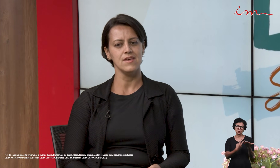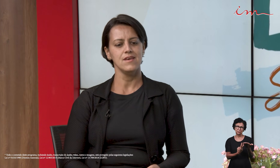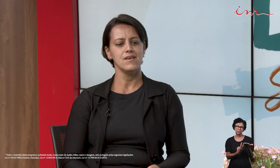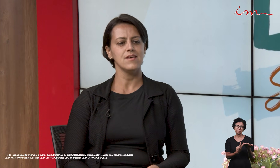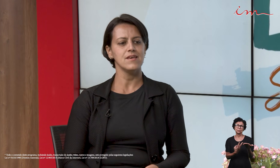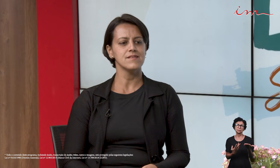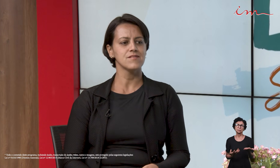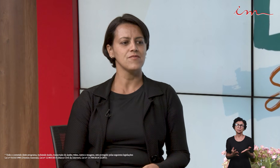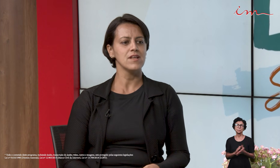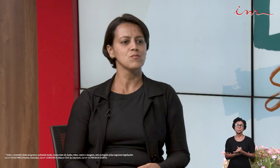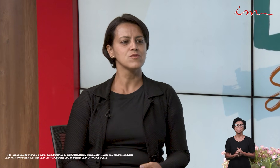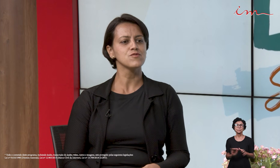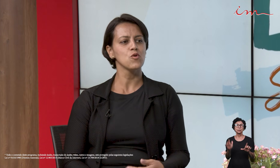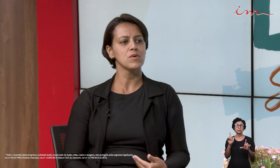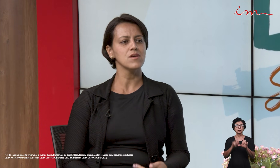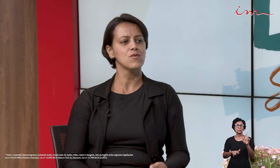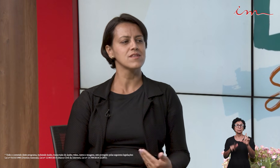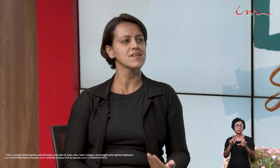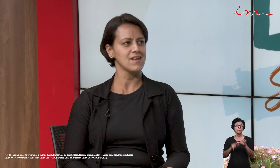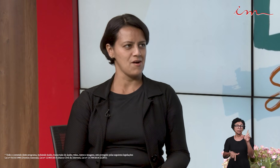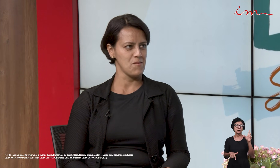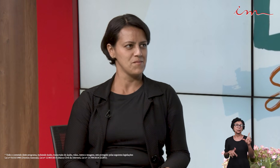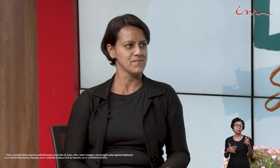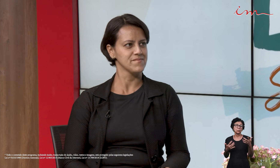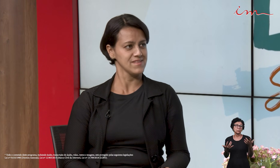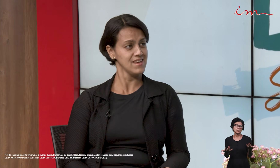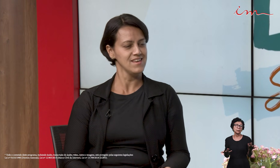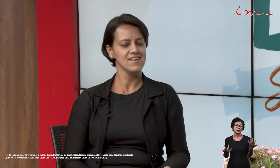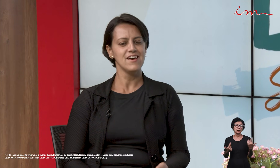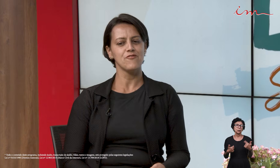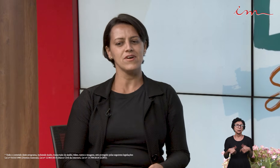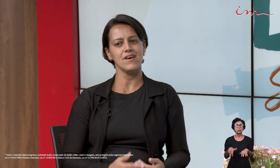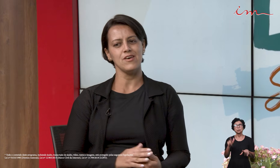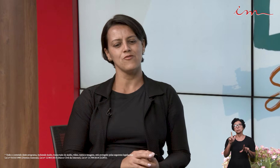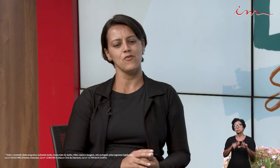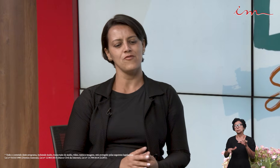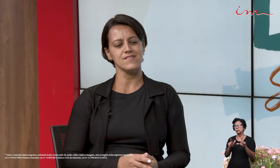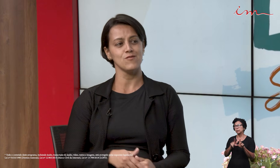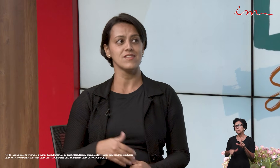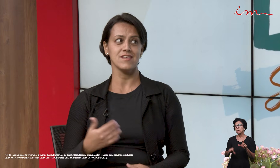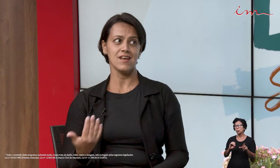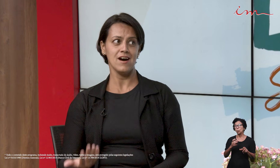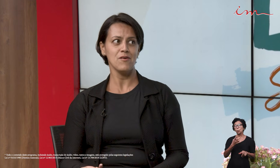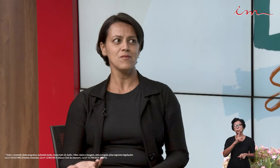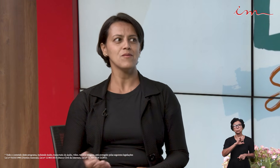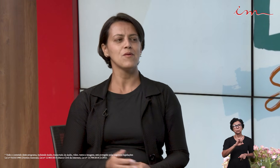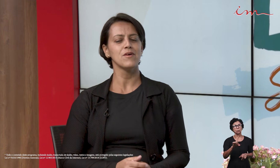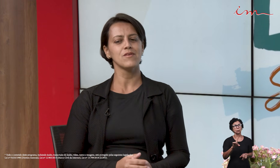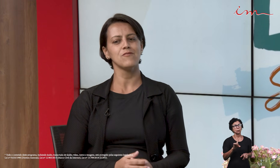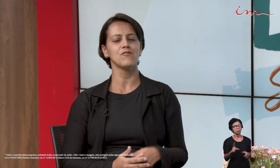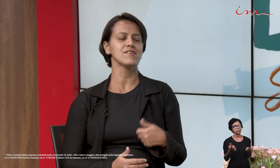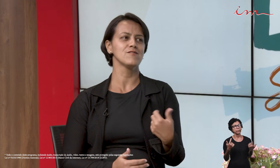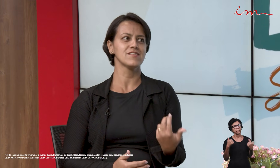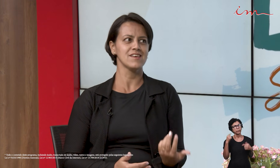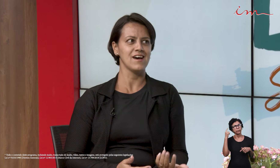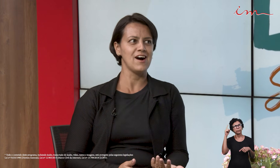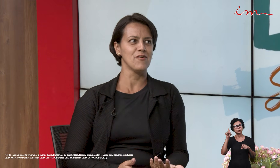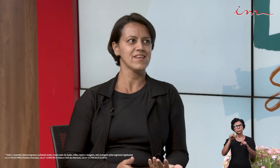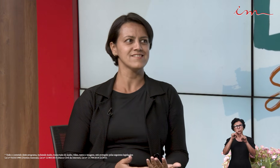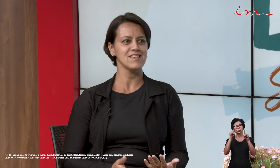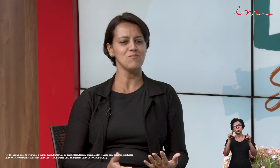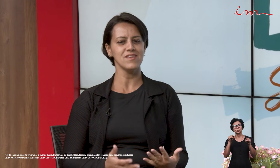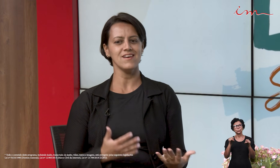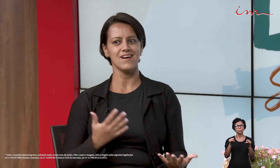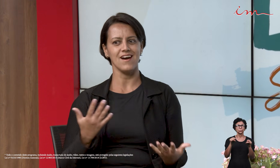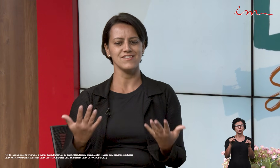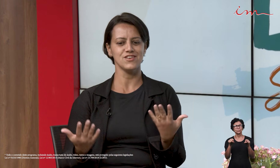tradutórias, e aí se fala muito sobre o literal, né? Eu vou fazer o literal ou eu não vou fazer o literal,